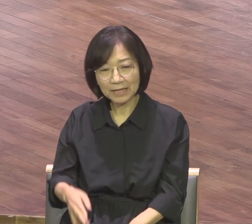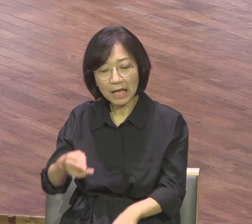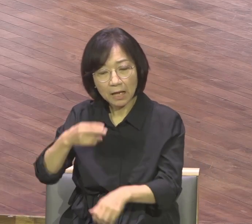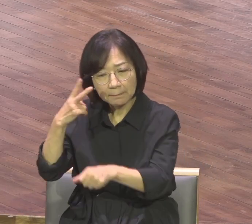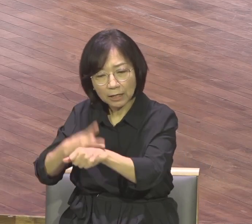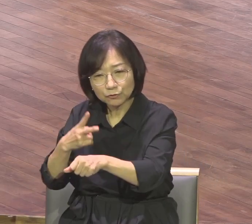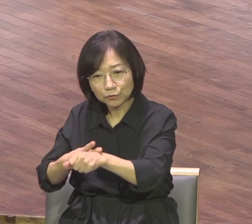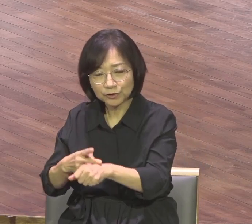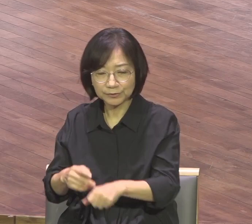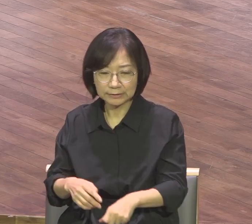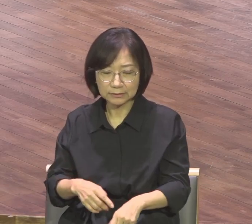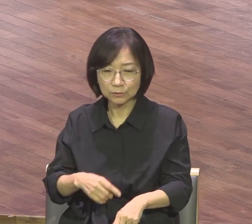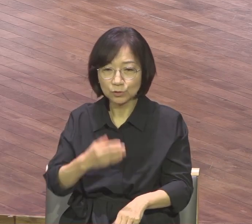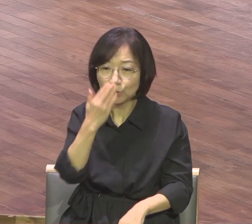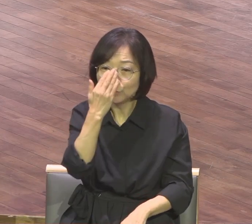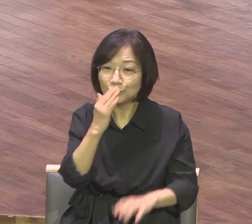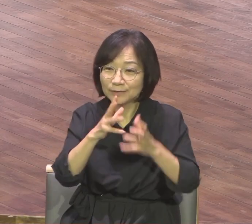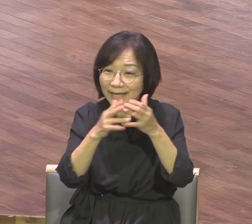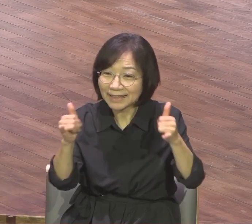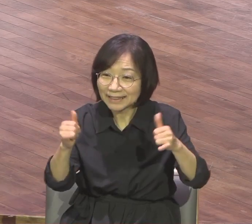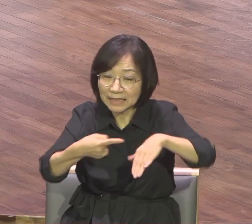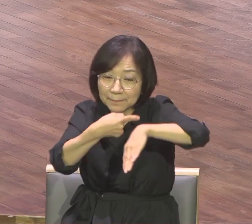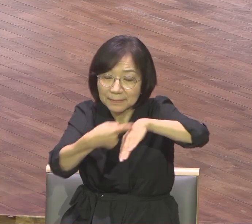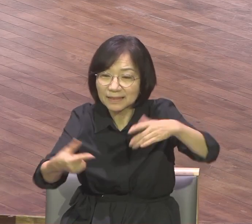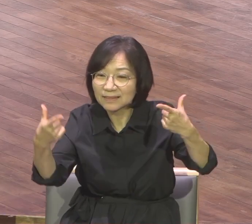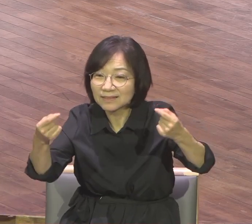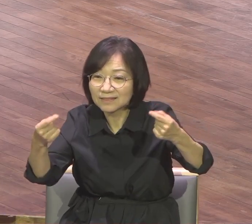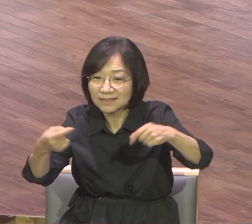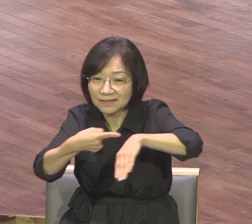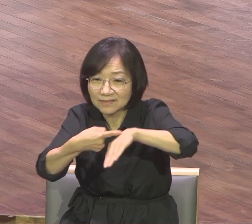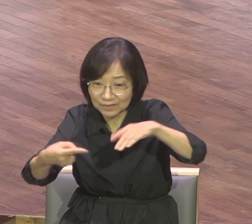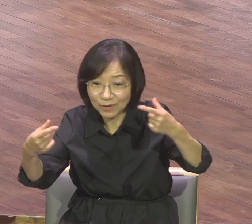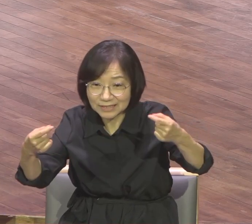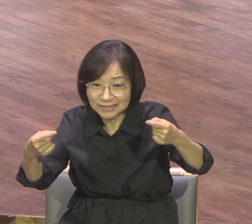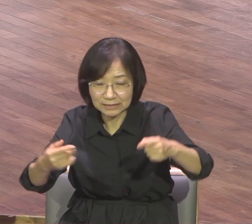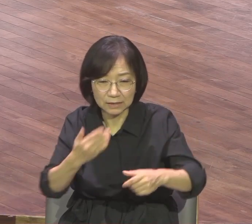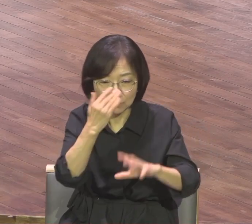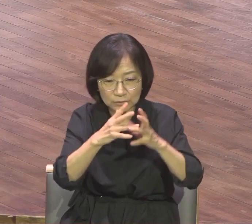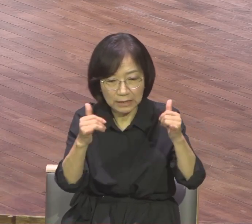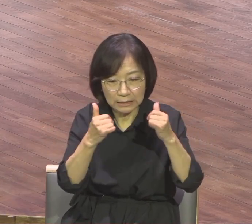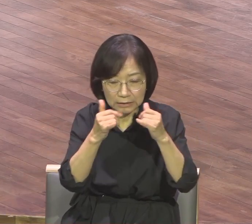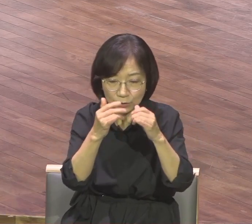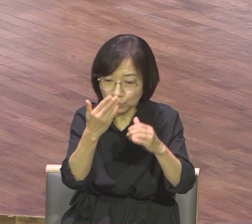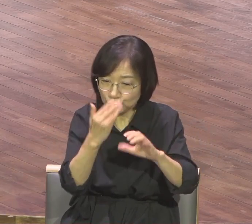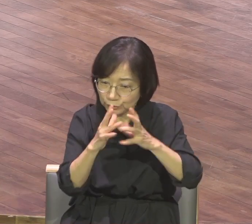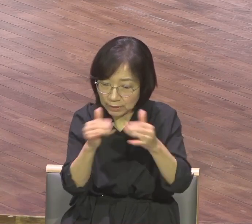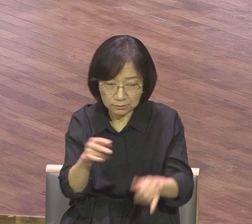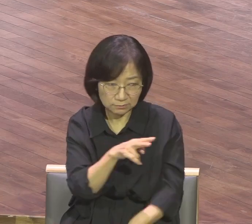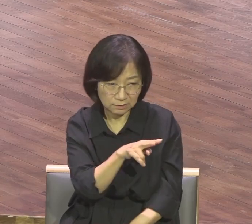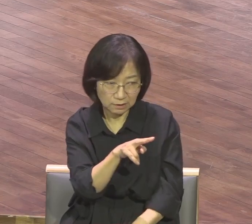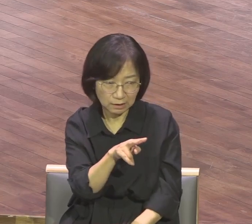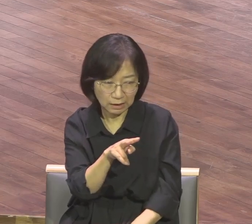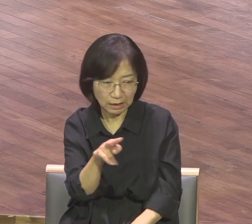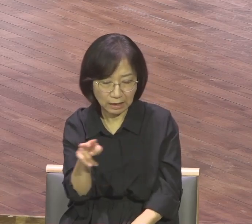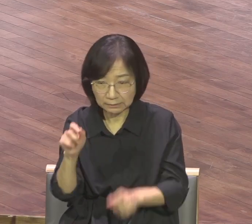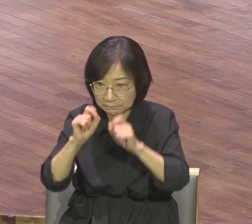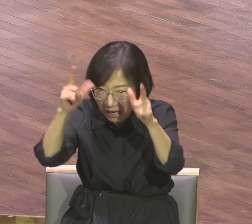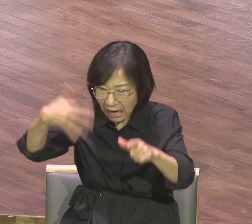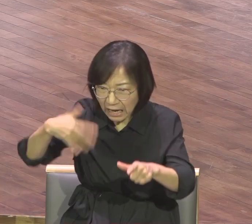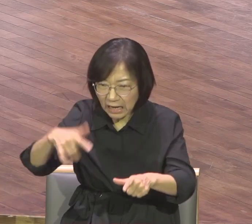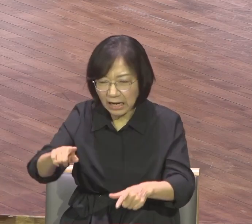유대인들을 바라보면서 어쩌면 그렇게 깨닫지 못하는가? 어떻게 구원자 구세주가